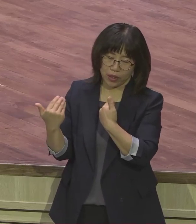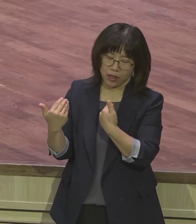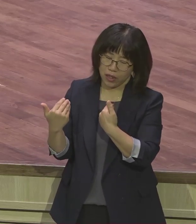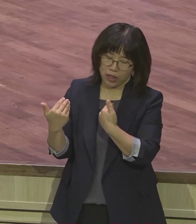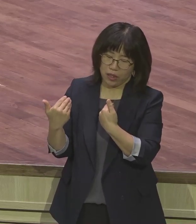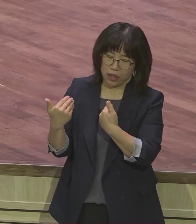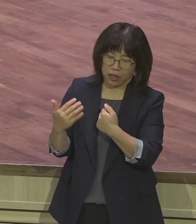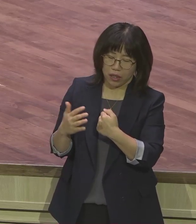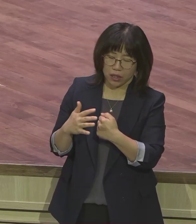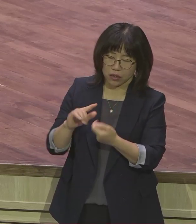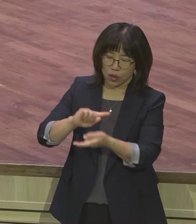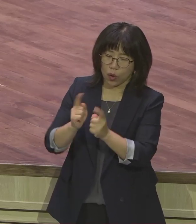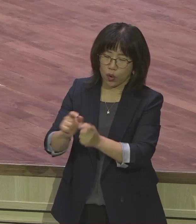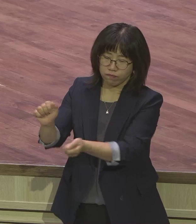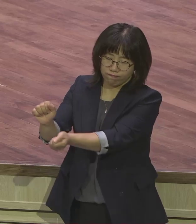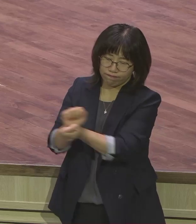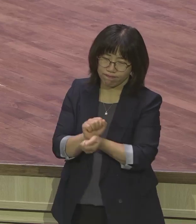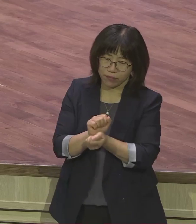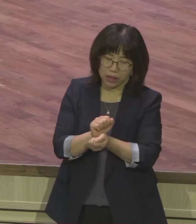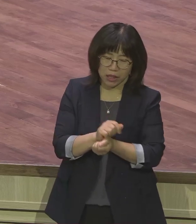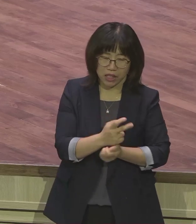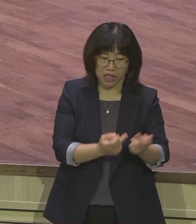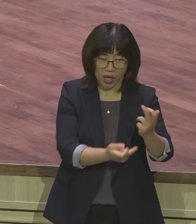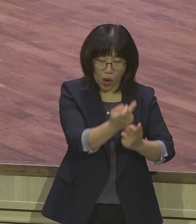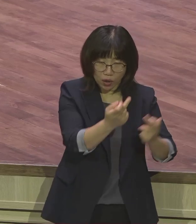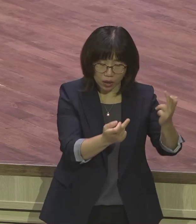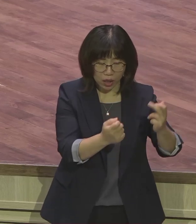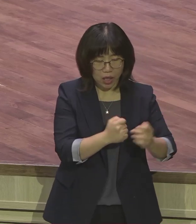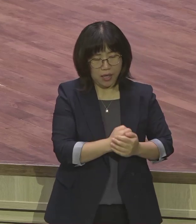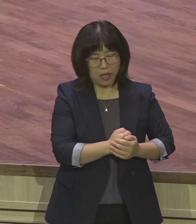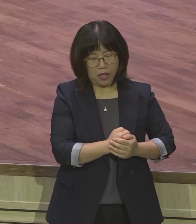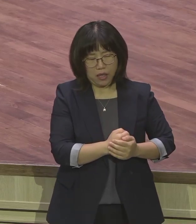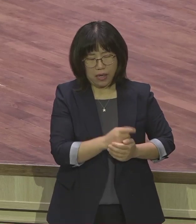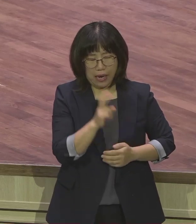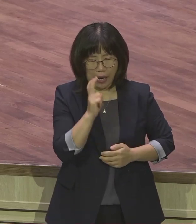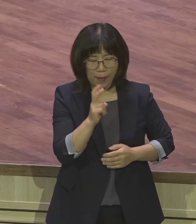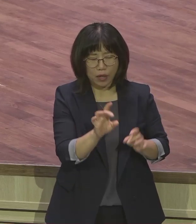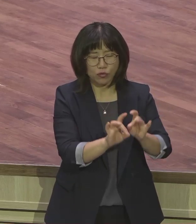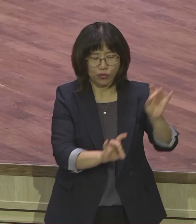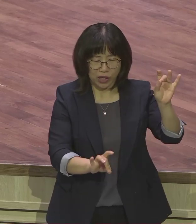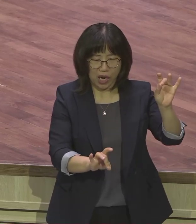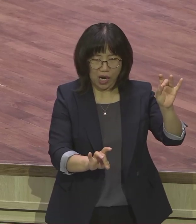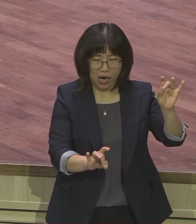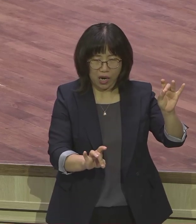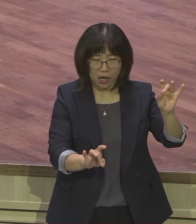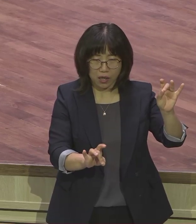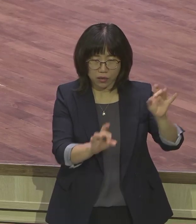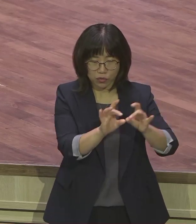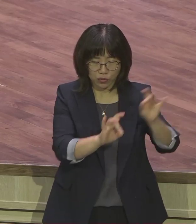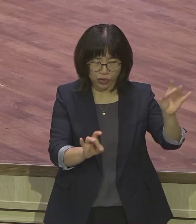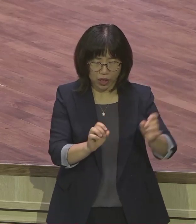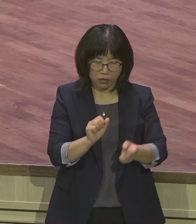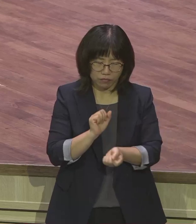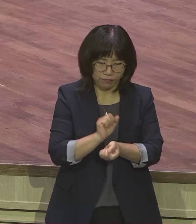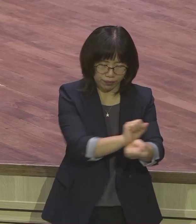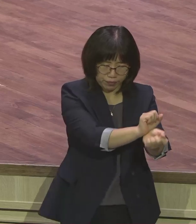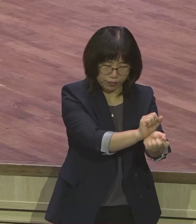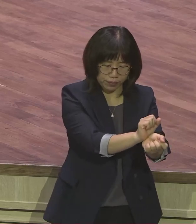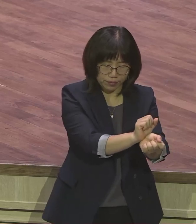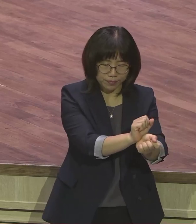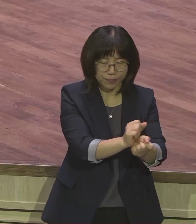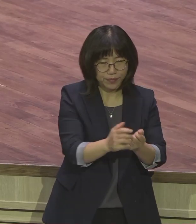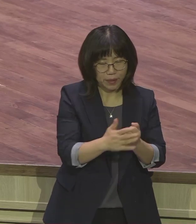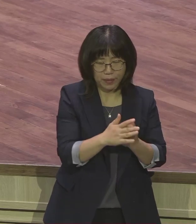물들면 자기 형들의 성향을 볼 때는 그냥 애급의 우상승배하는 꼴로 나가게 된단 말이에요 그것까지 다